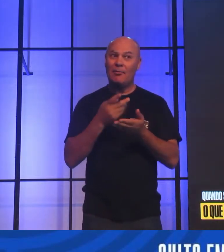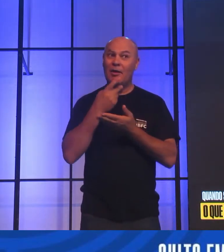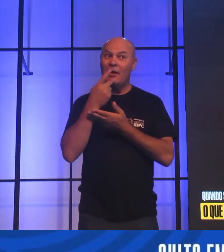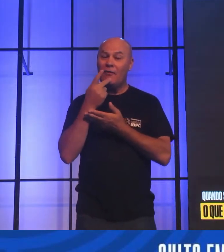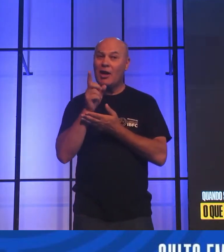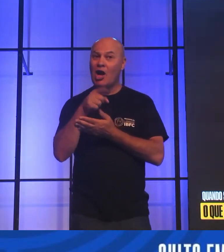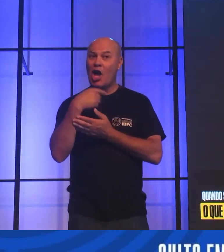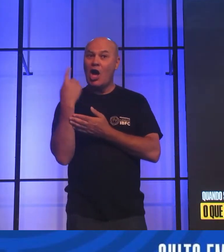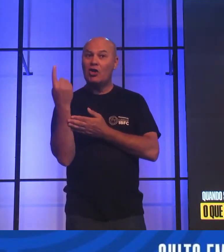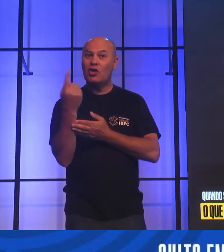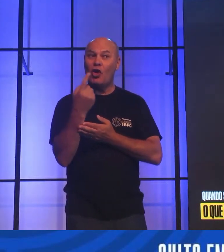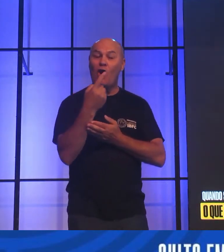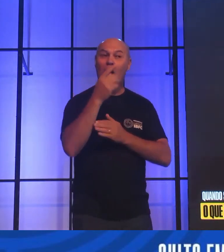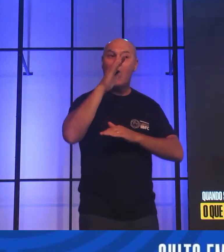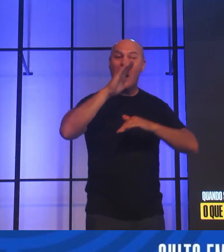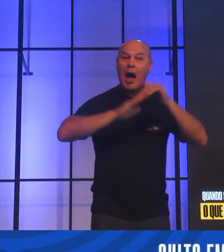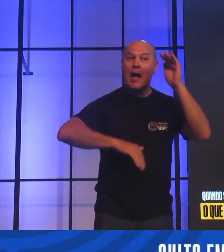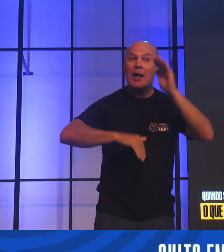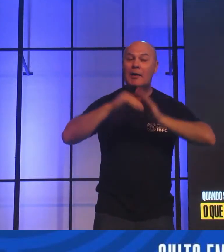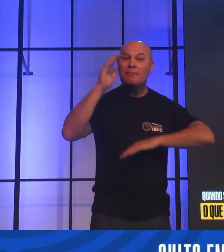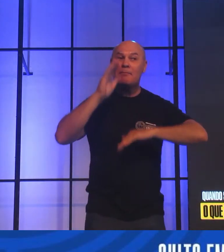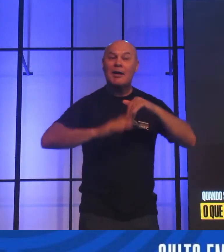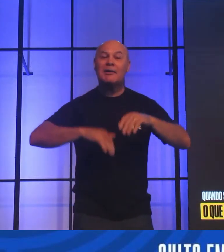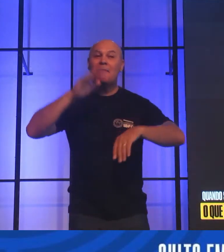mais importante do que aconteceu.